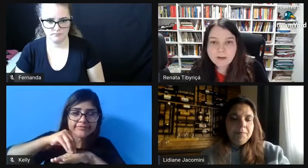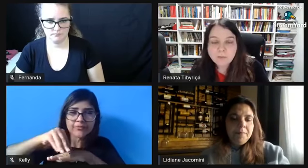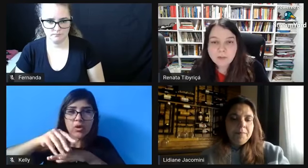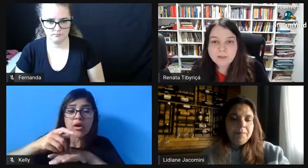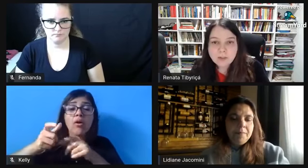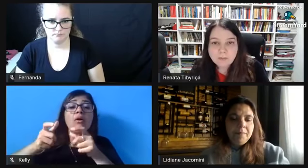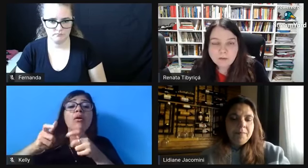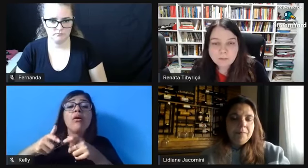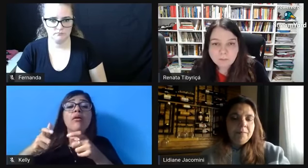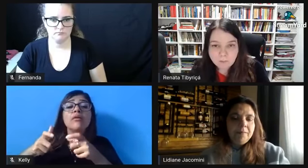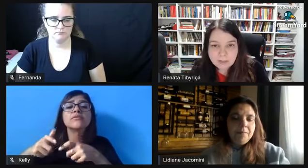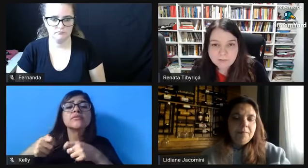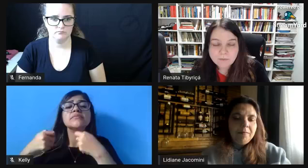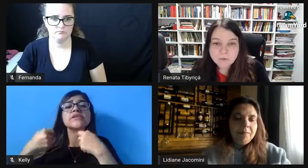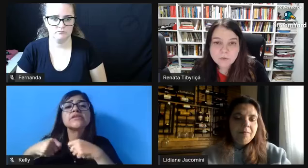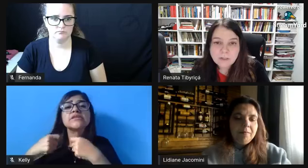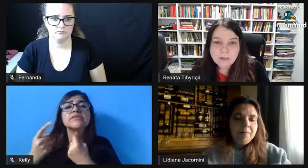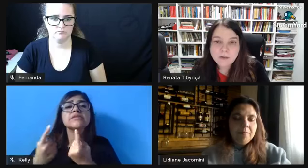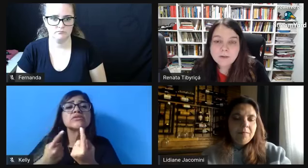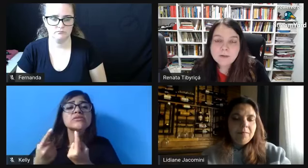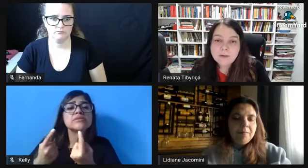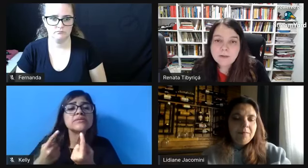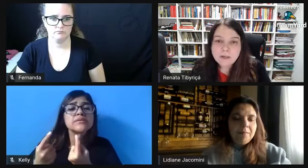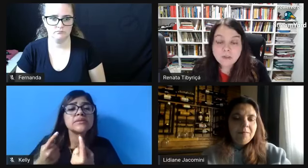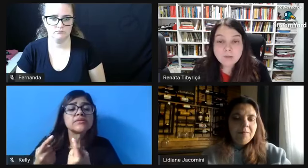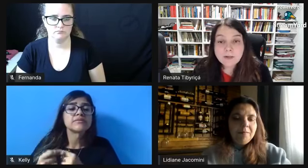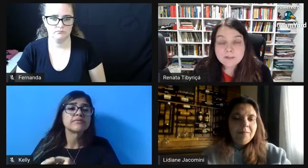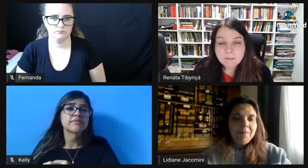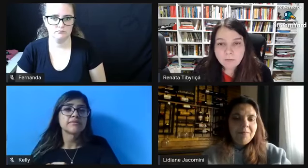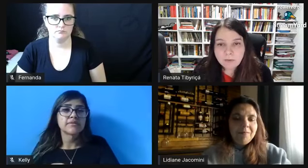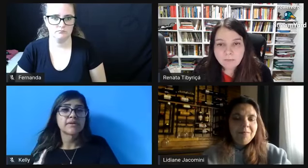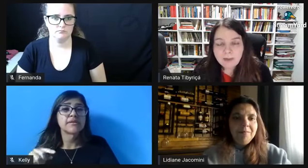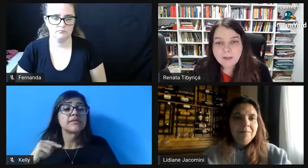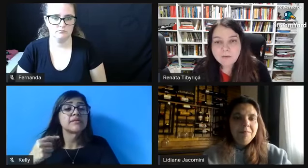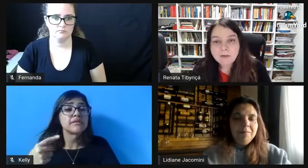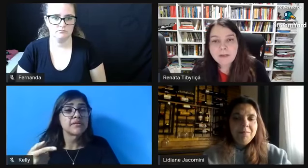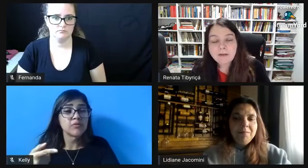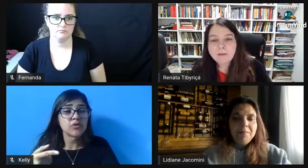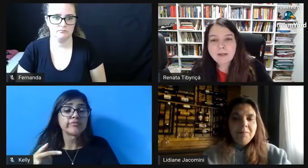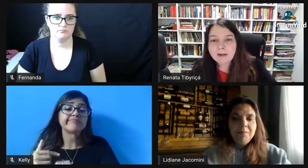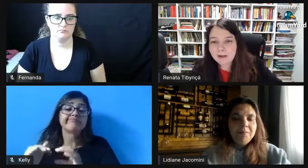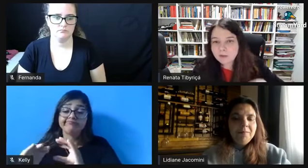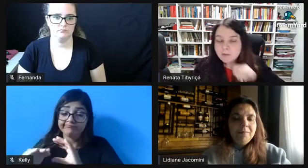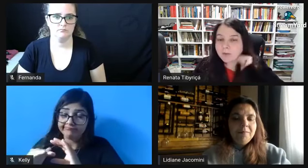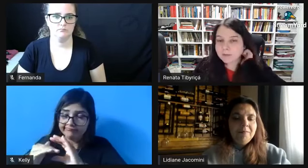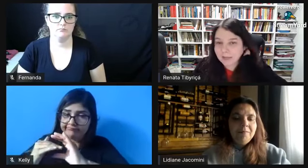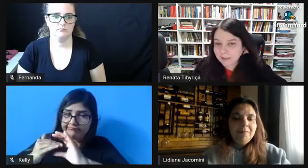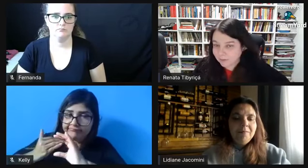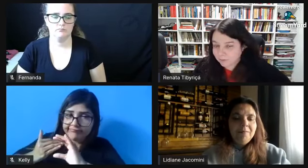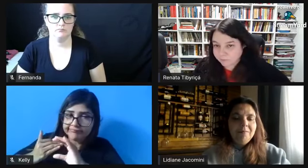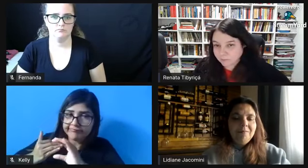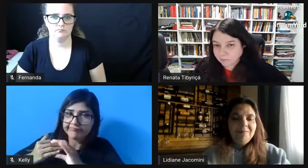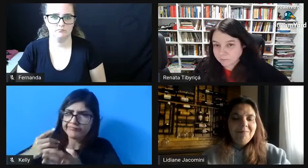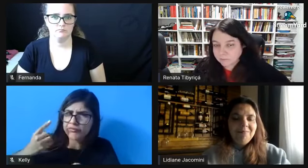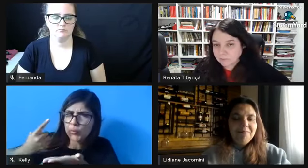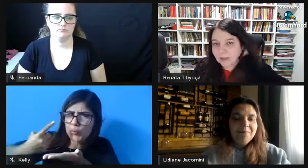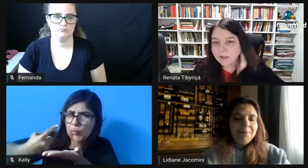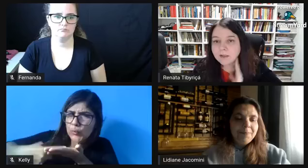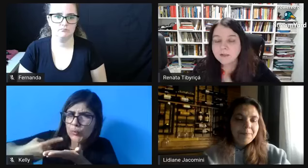caso, para o atendimento para a defensoria, e aí a gente vai receber um e-mail e ela vai marcar, acho que uma data